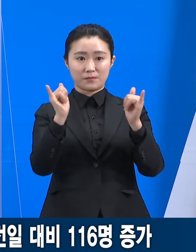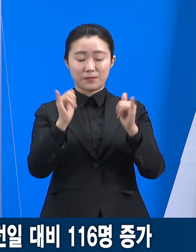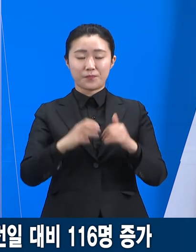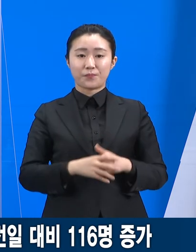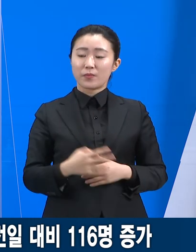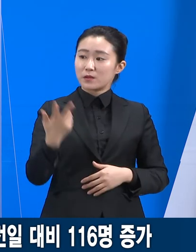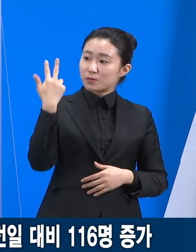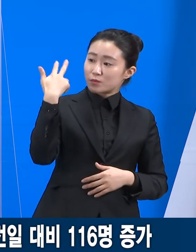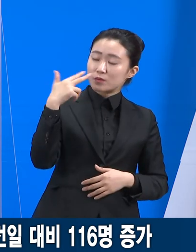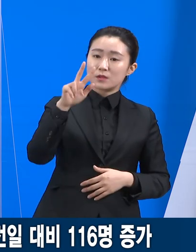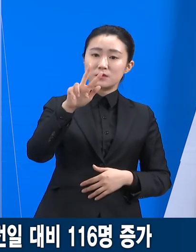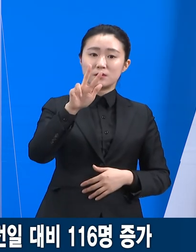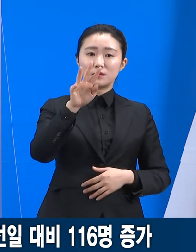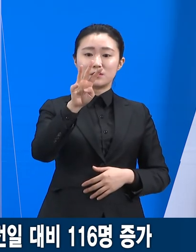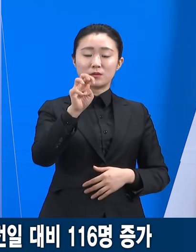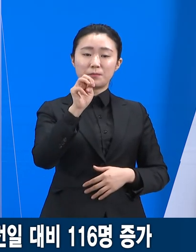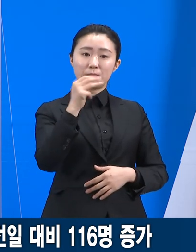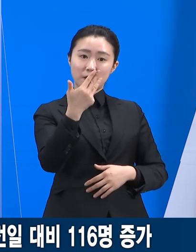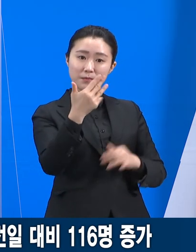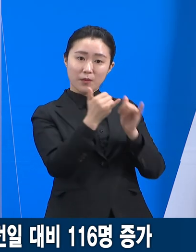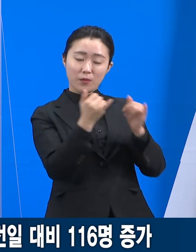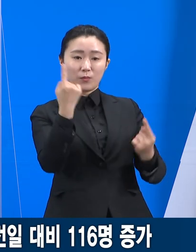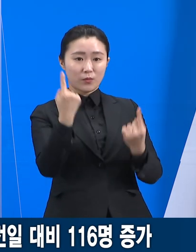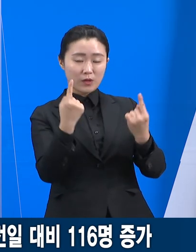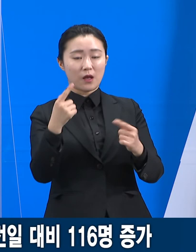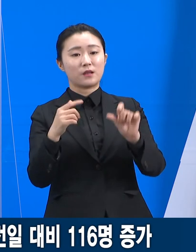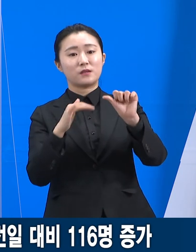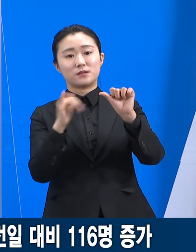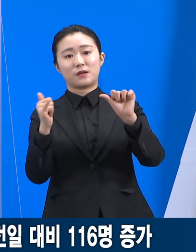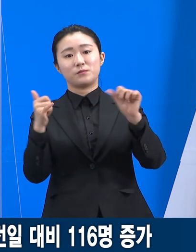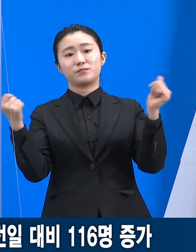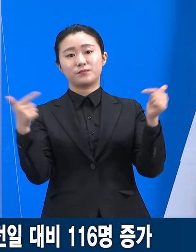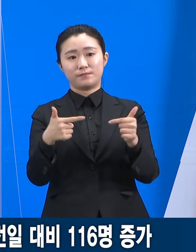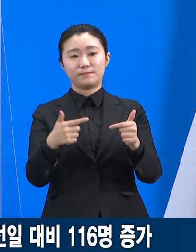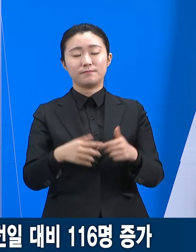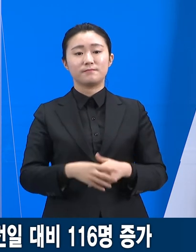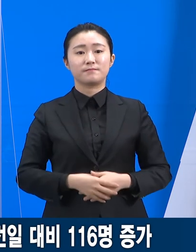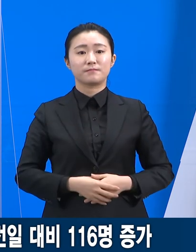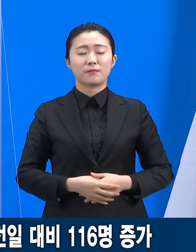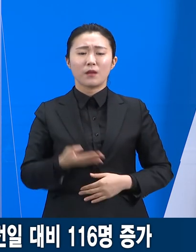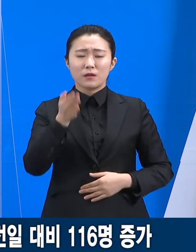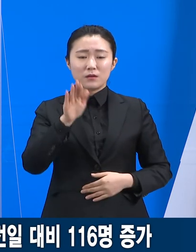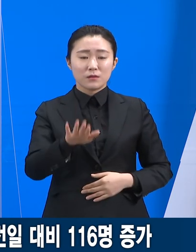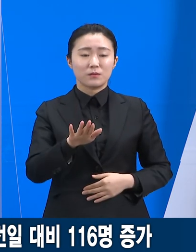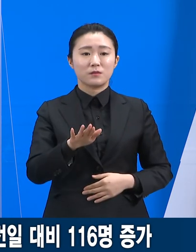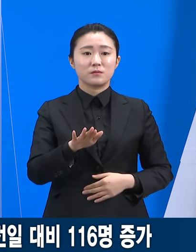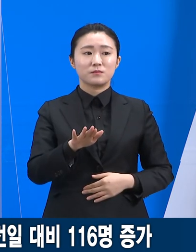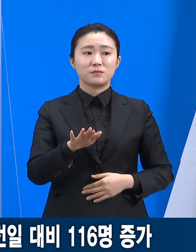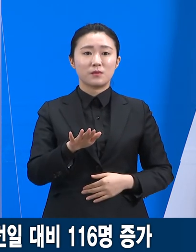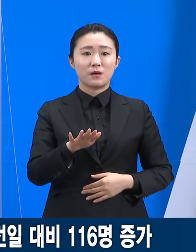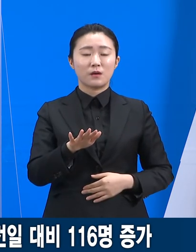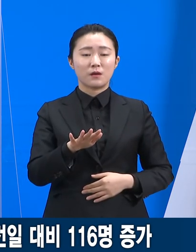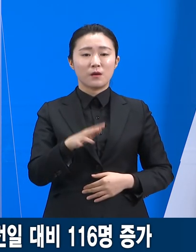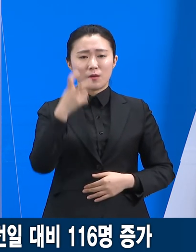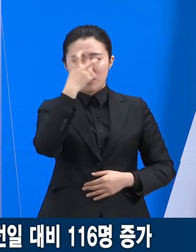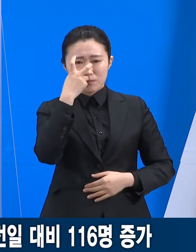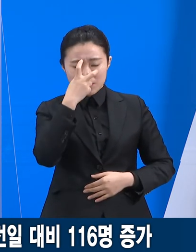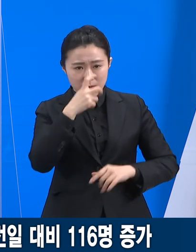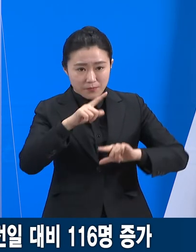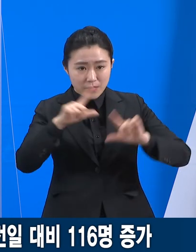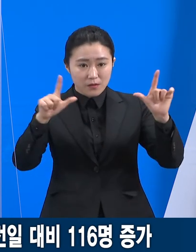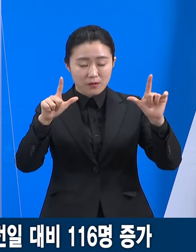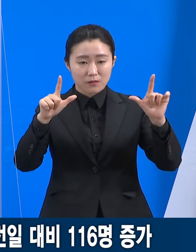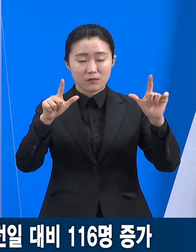전주 38명 대비 5명 감소하였습니다. 그러나 진단일 당시 감염 경로를 알수 없는